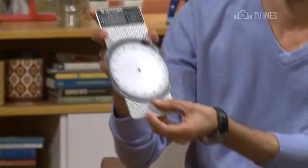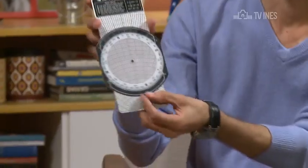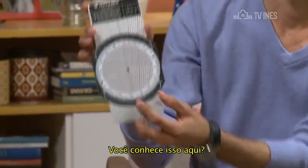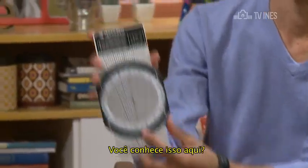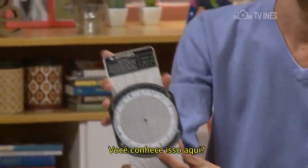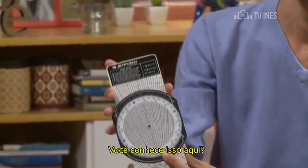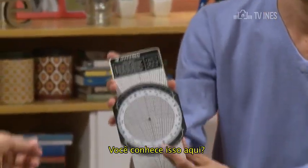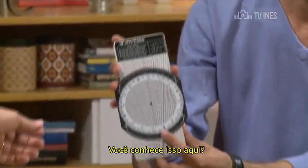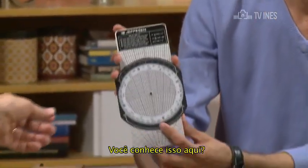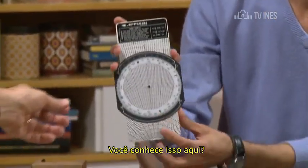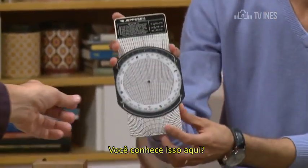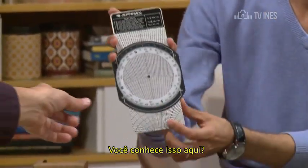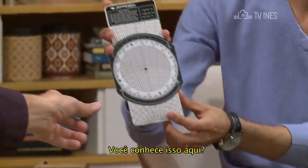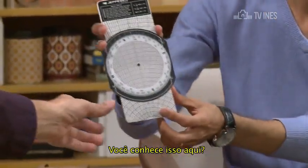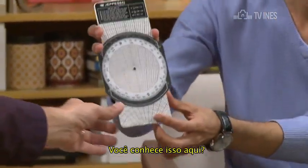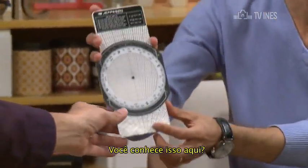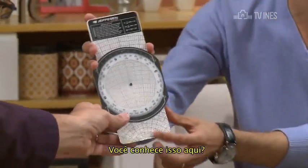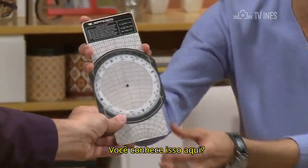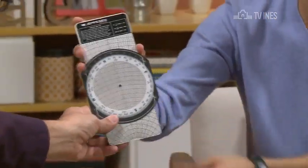se você conhece isso aqui